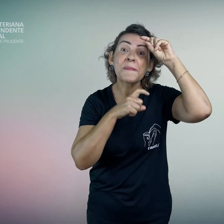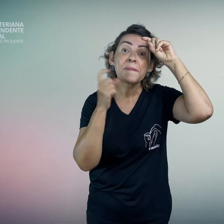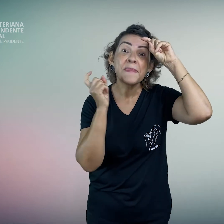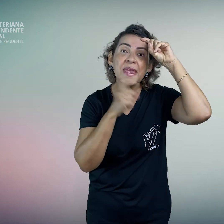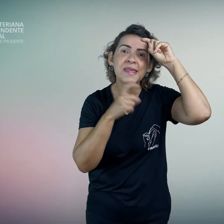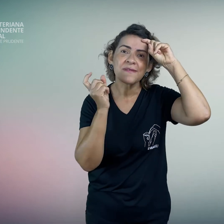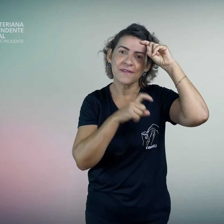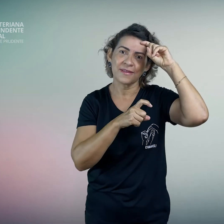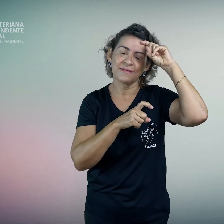mentirosos.